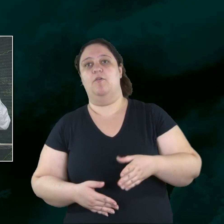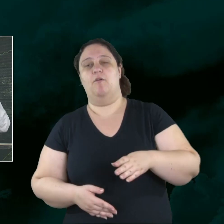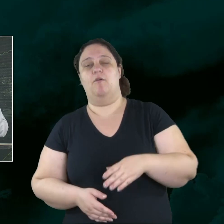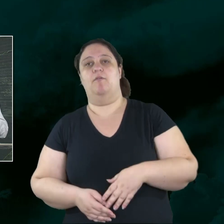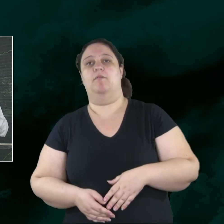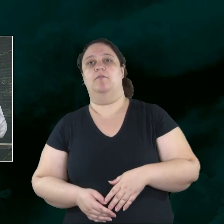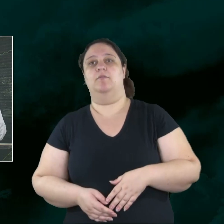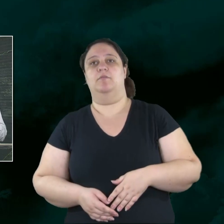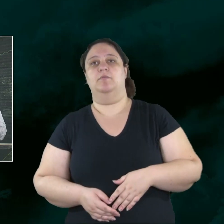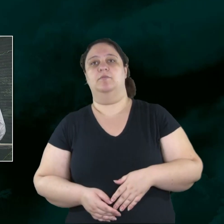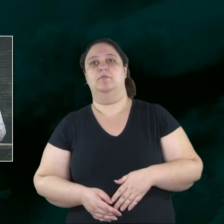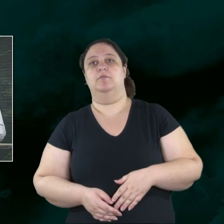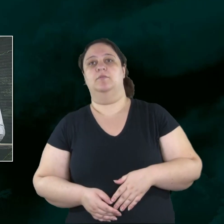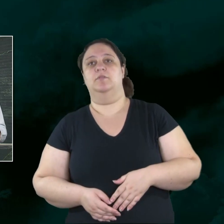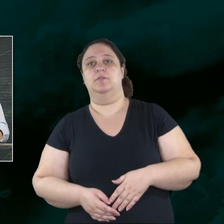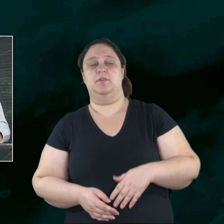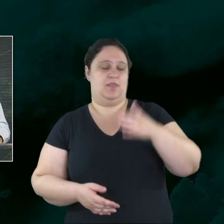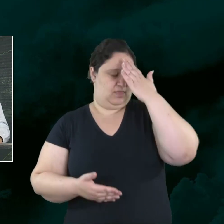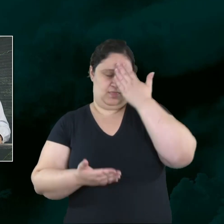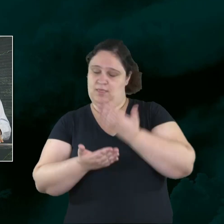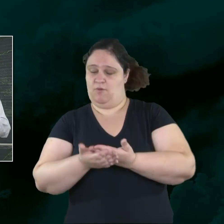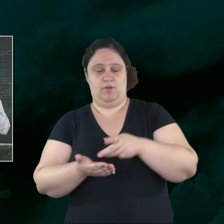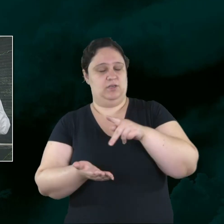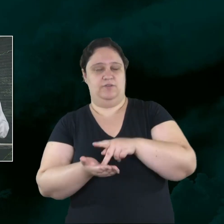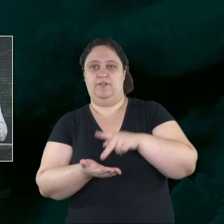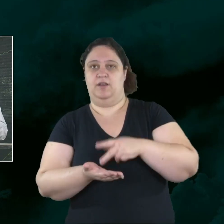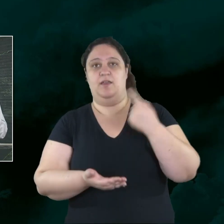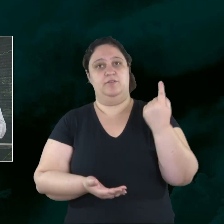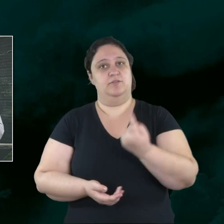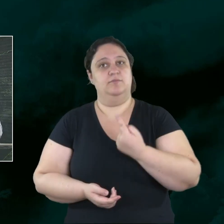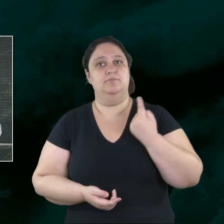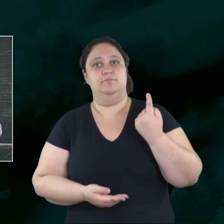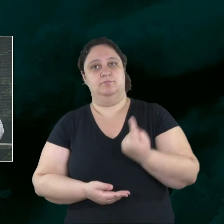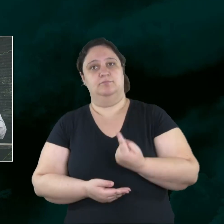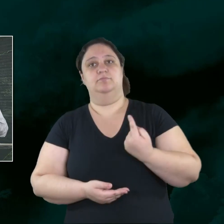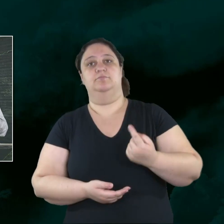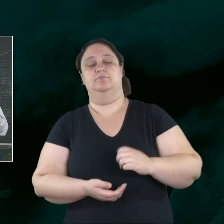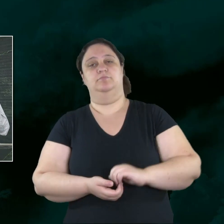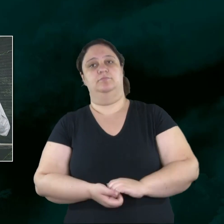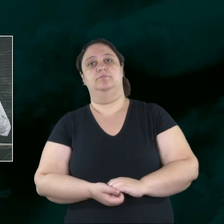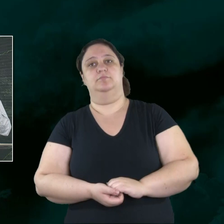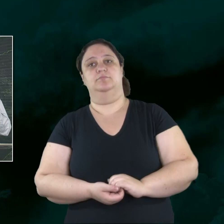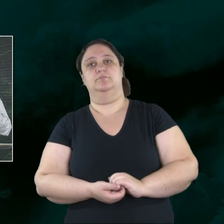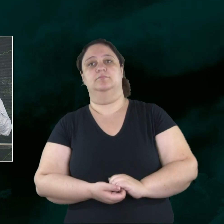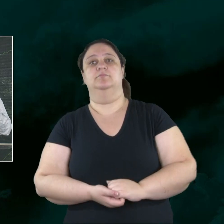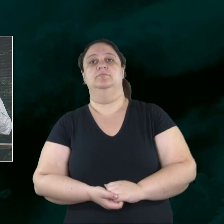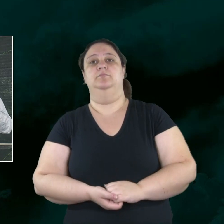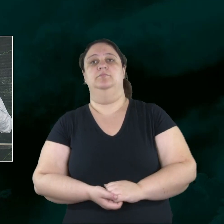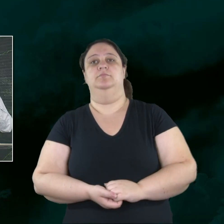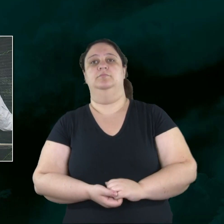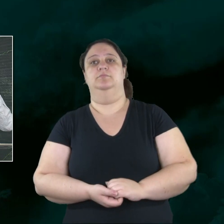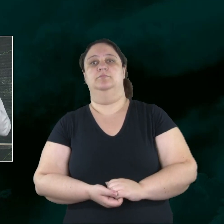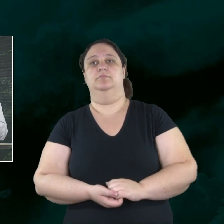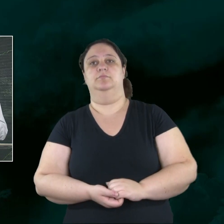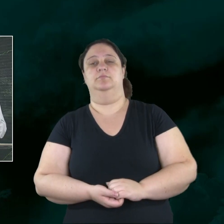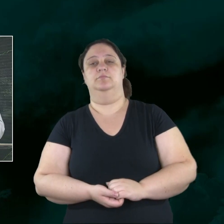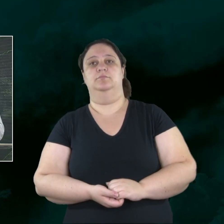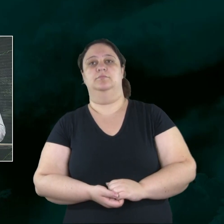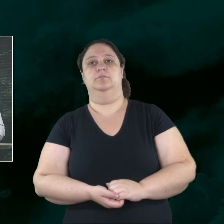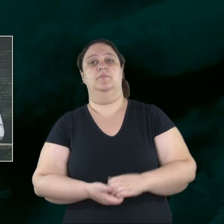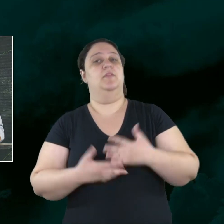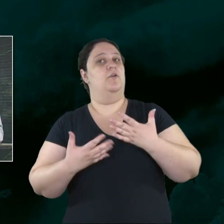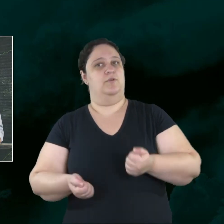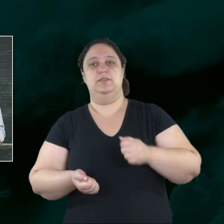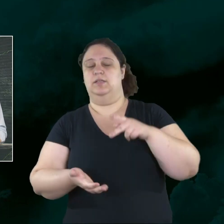existência de uma única verdade que seja universal absoluta, quer dizer, não reconhecem mais